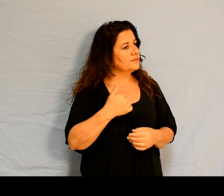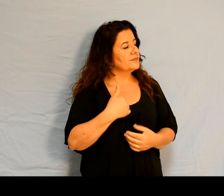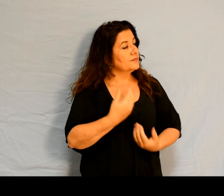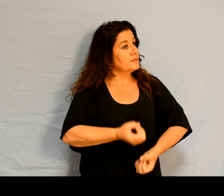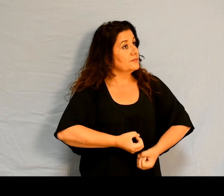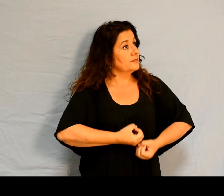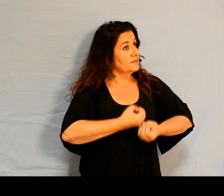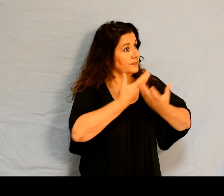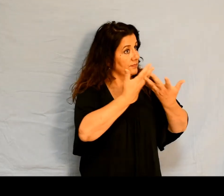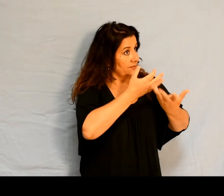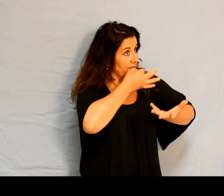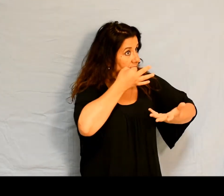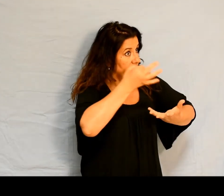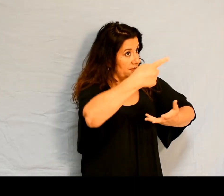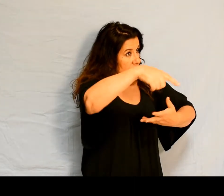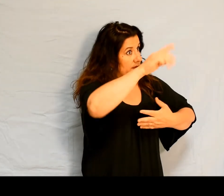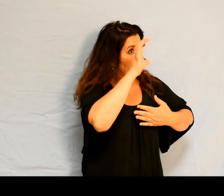Un homme était propriétaire d'un domaine.